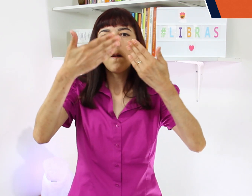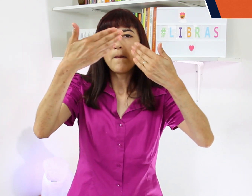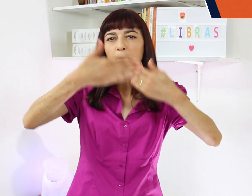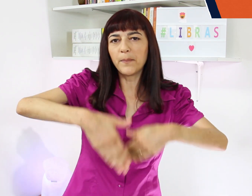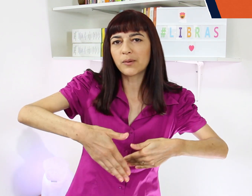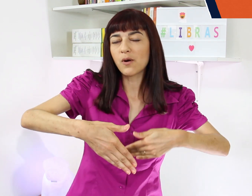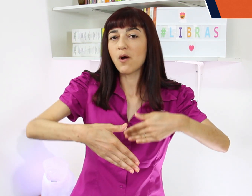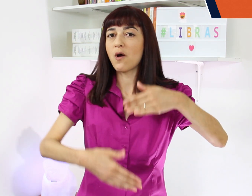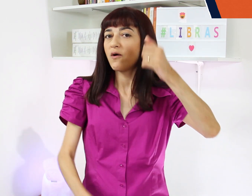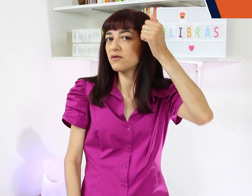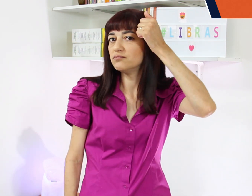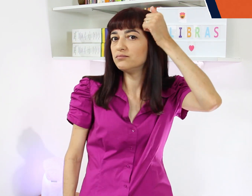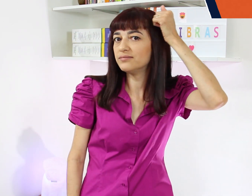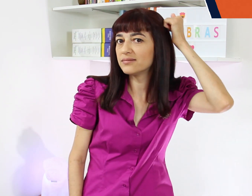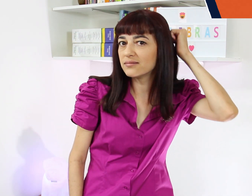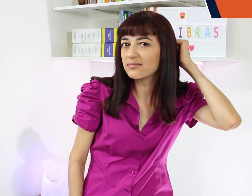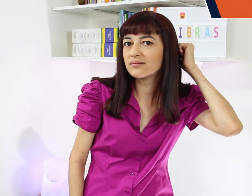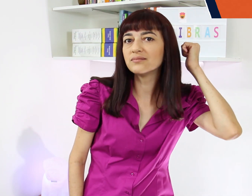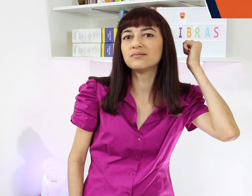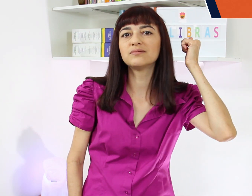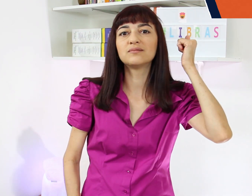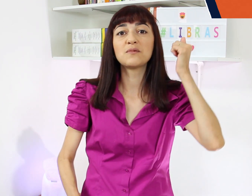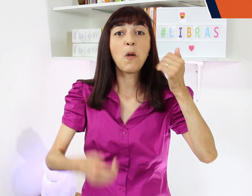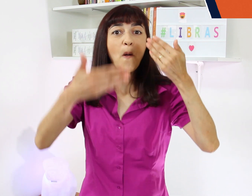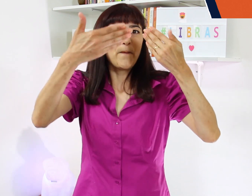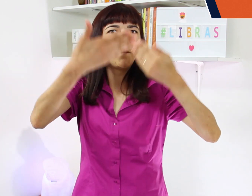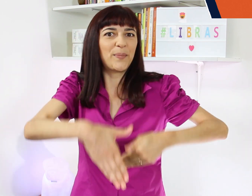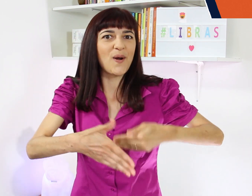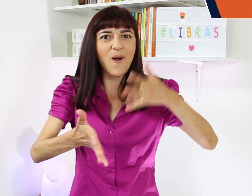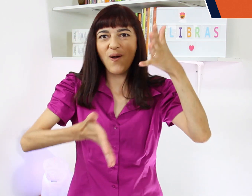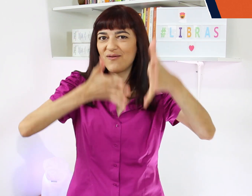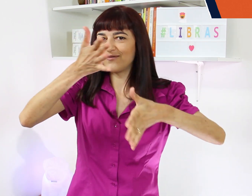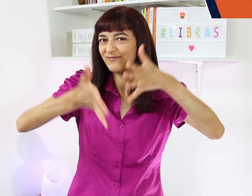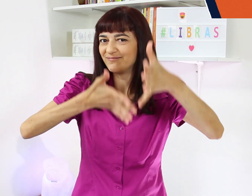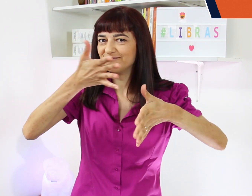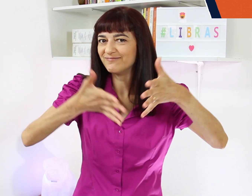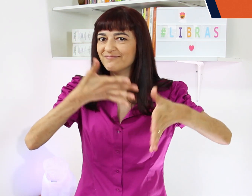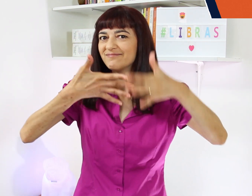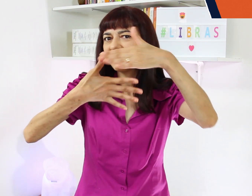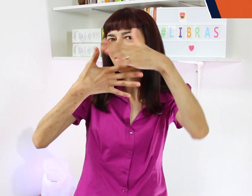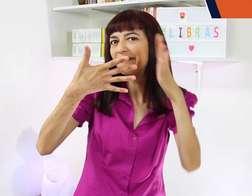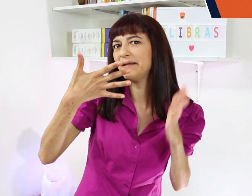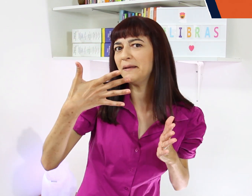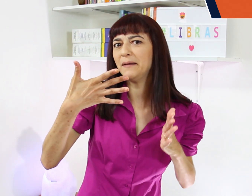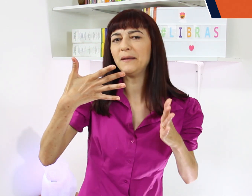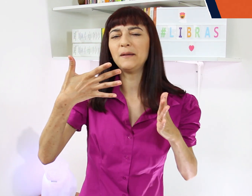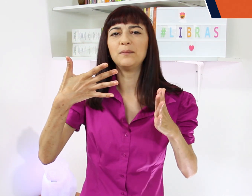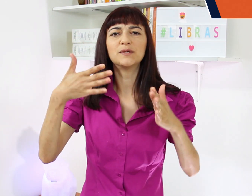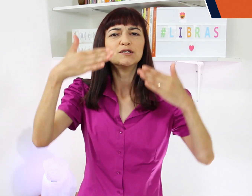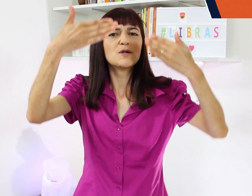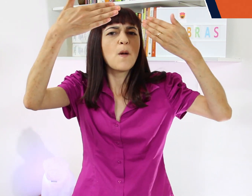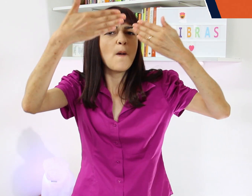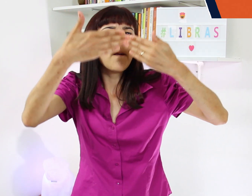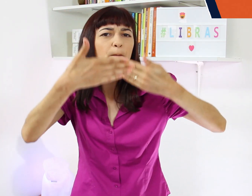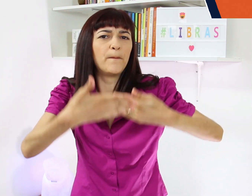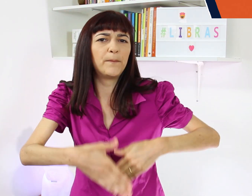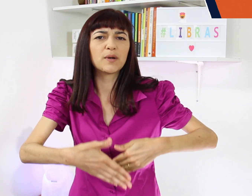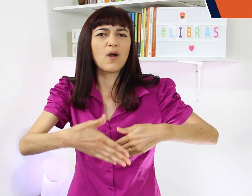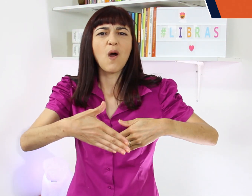Essa prova pode ser tanto uma prova de vestibular, uma prova de Libras, pode ser uma prova